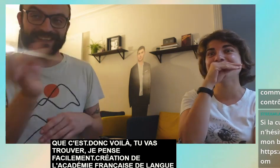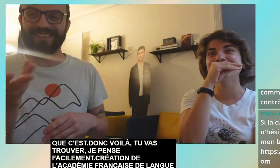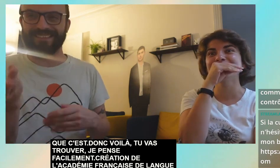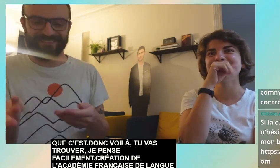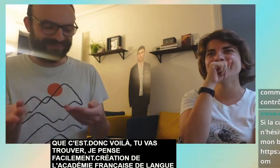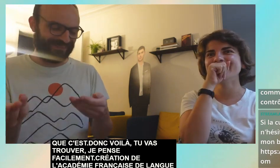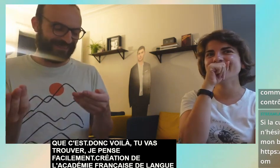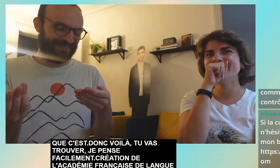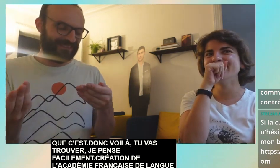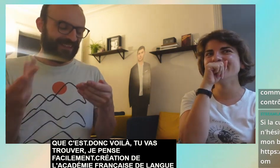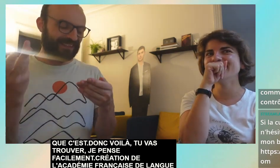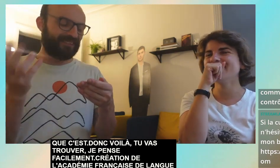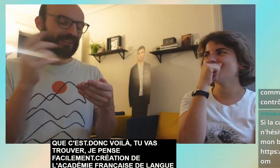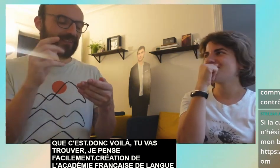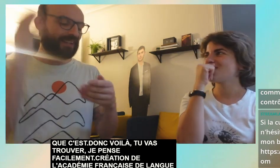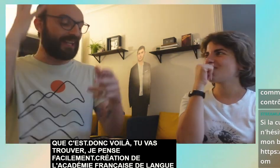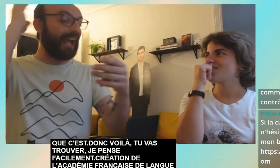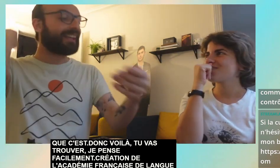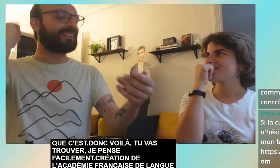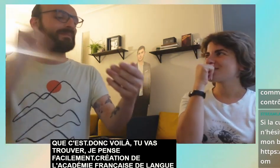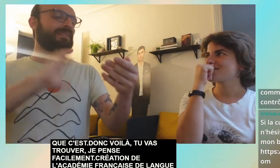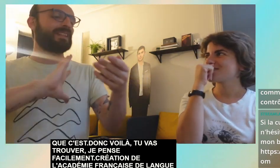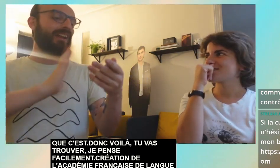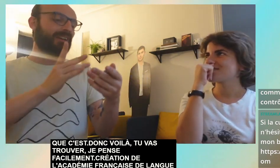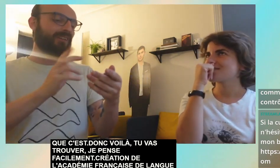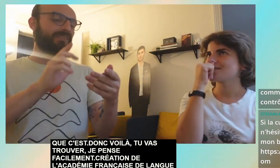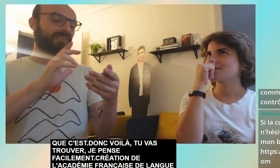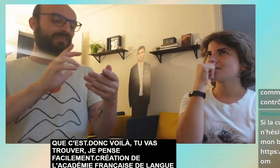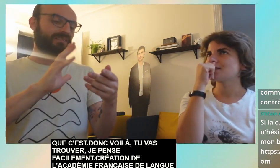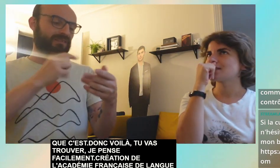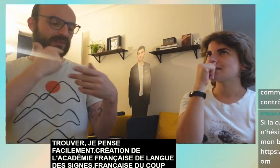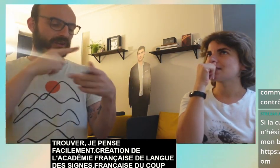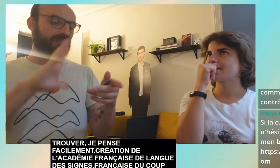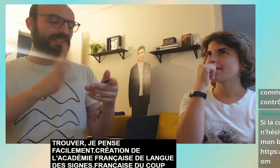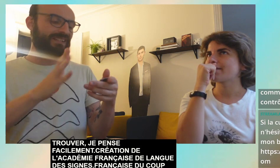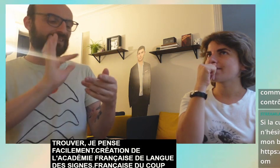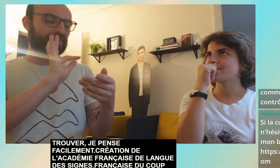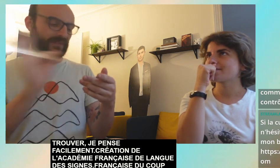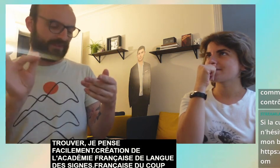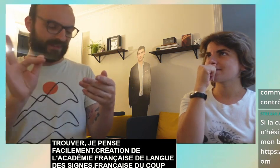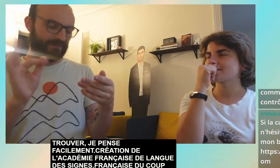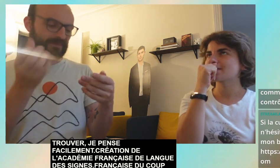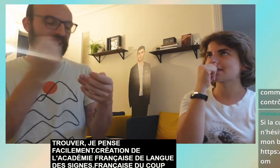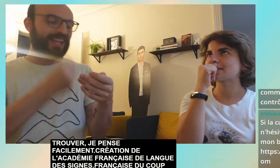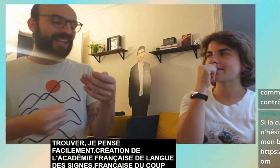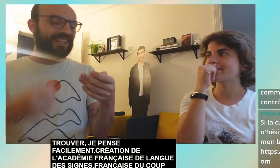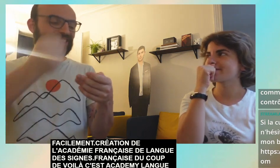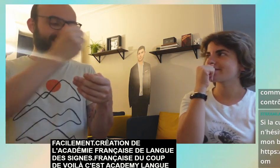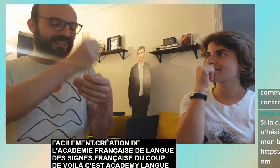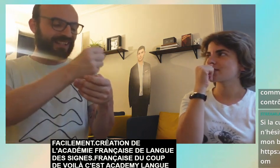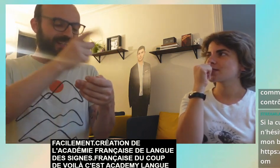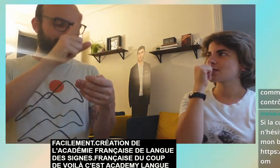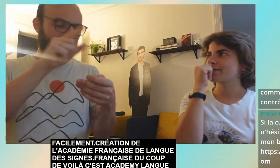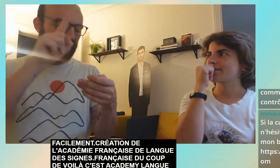Française du coup. Voilà, c'est Académie langue des signes française. Créée